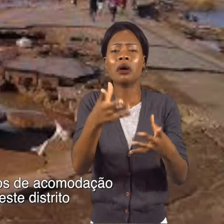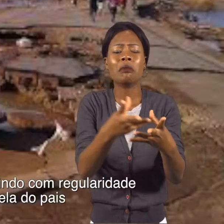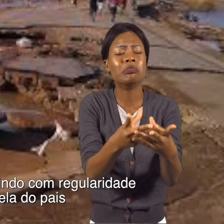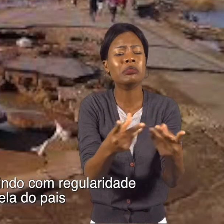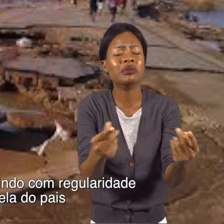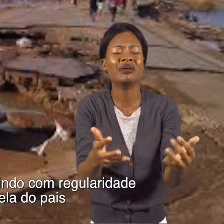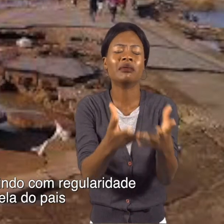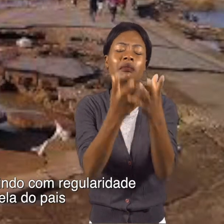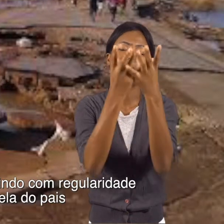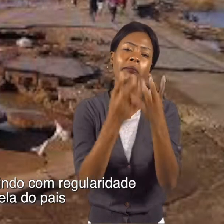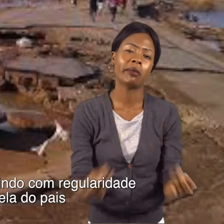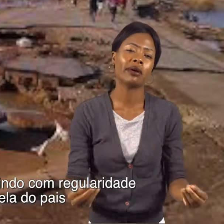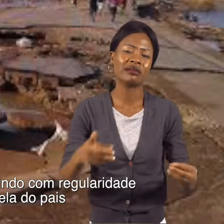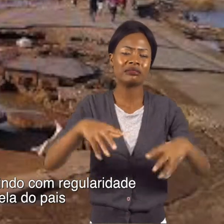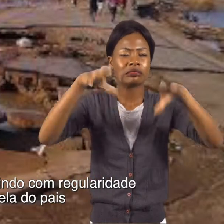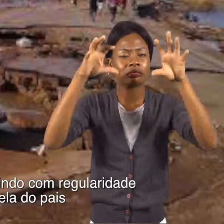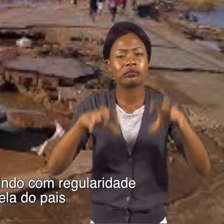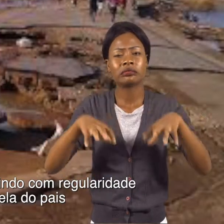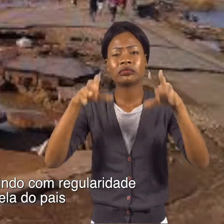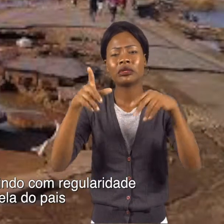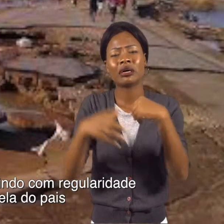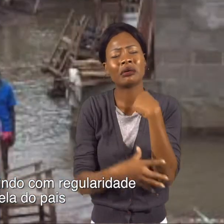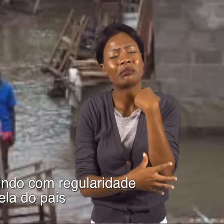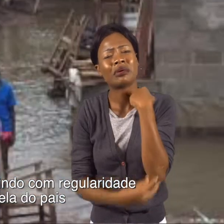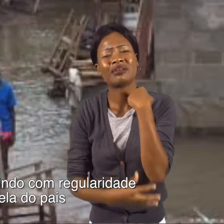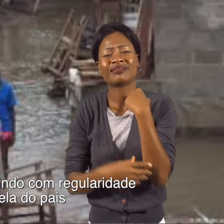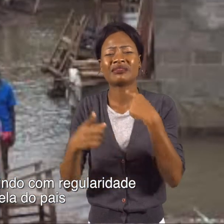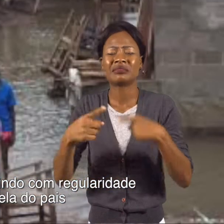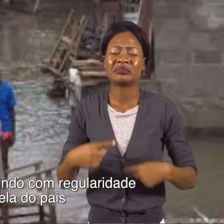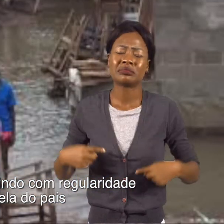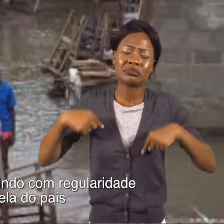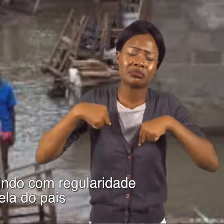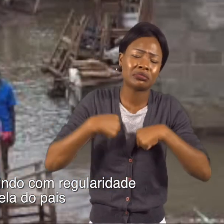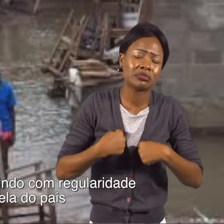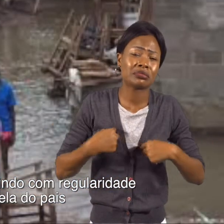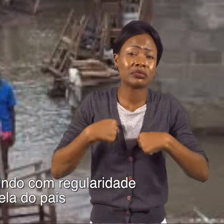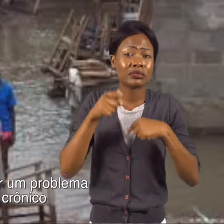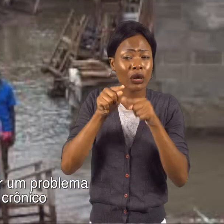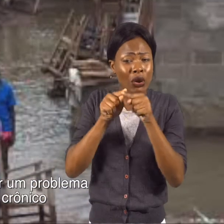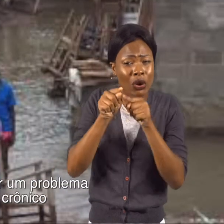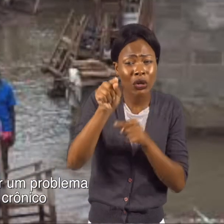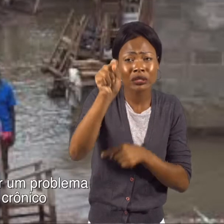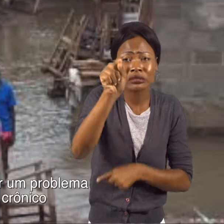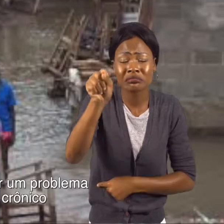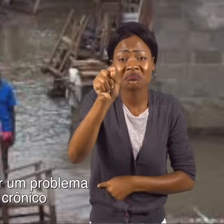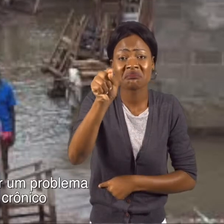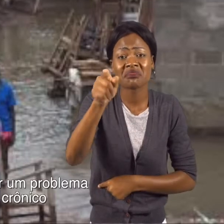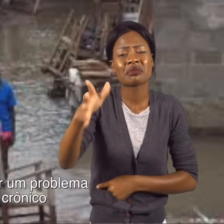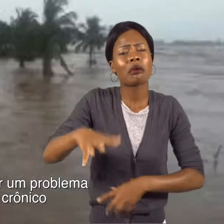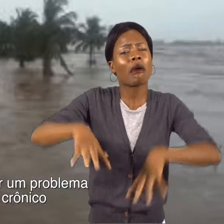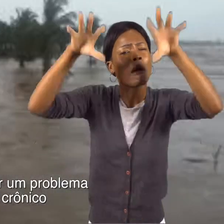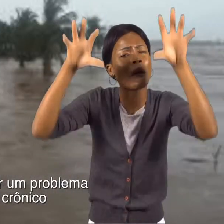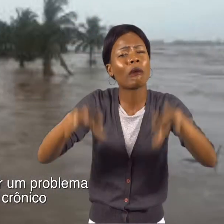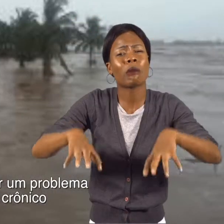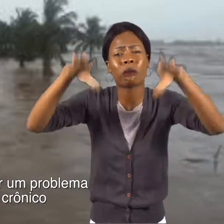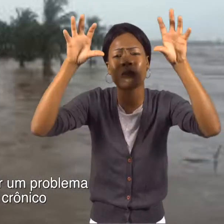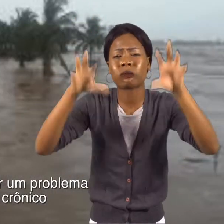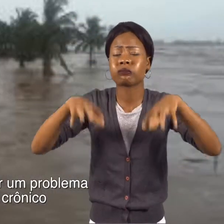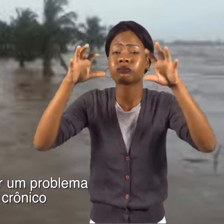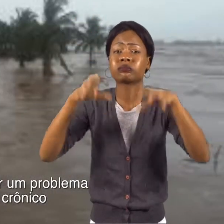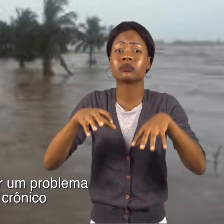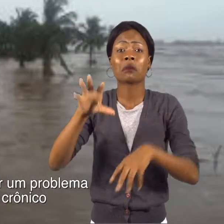distrito. As chuvas, que vêm caindo com regularidade nesta parcela do país, só vêm a agravar um problema